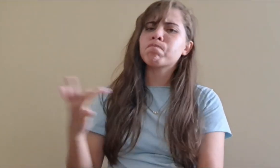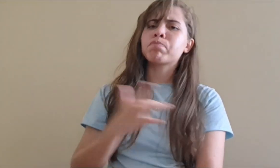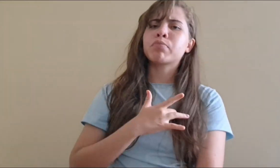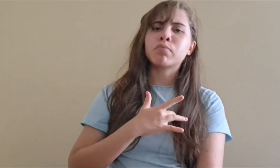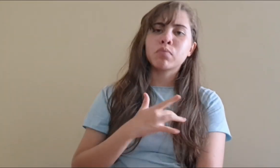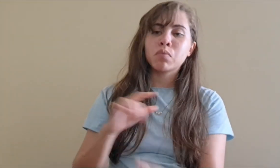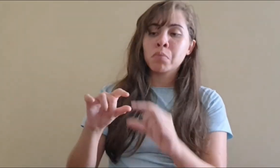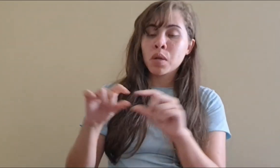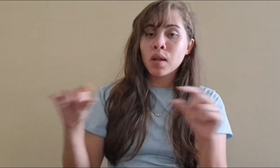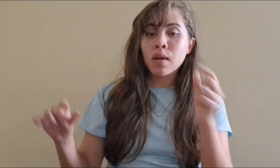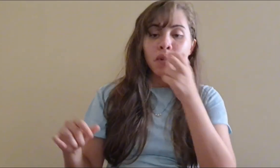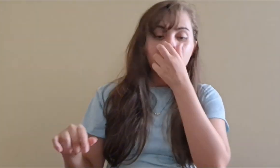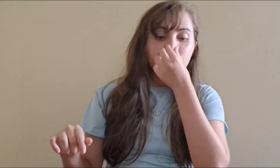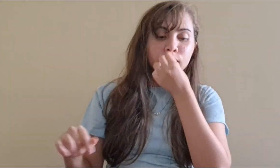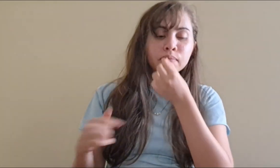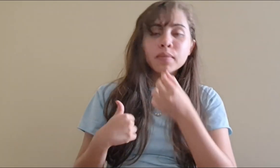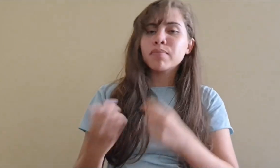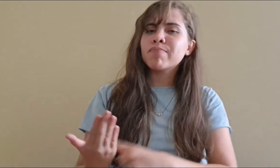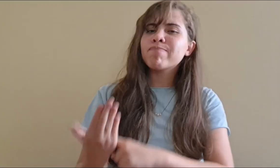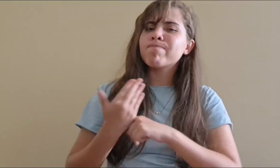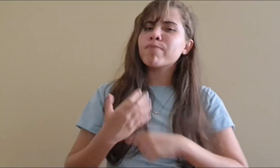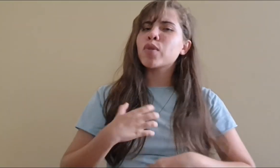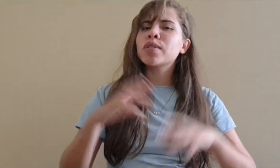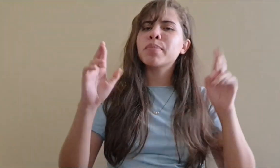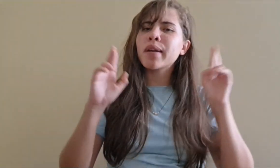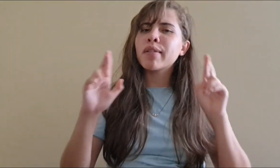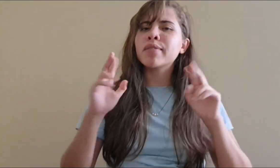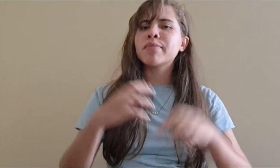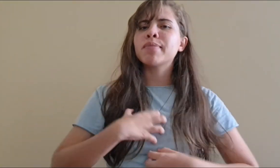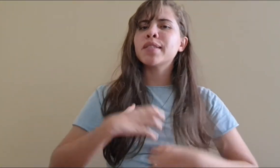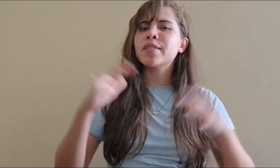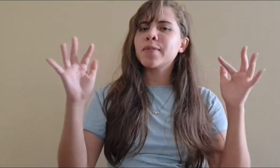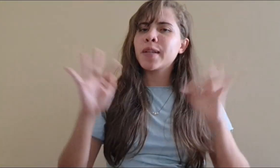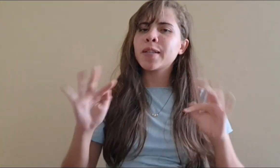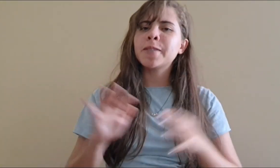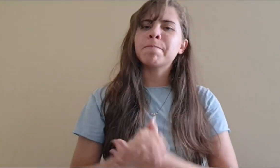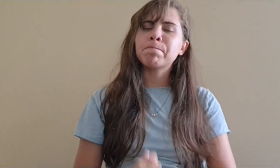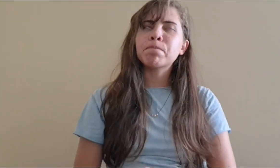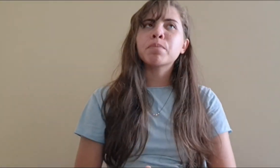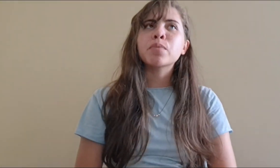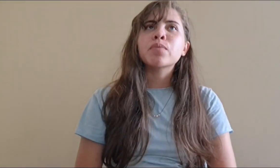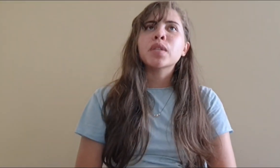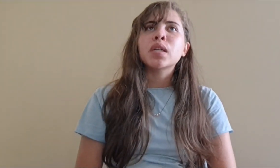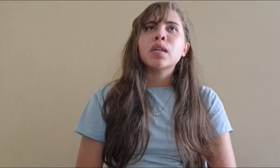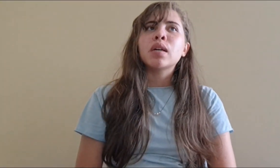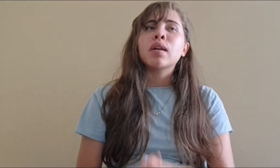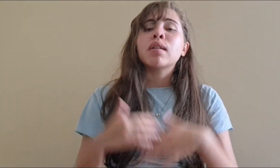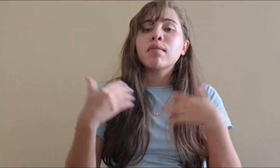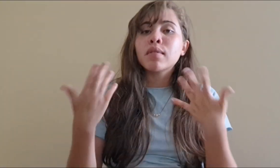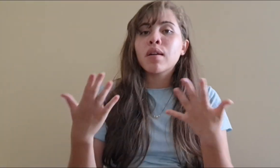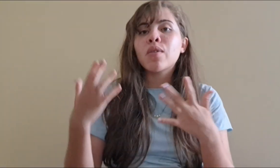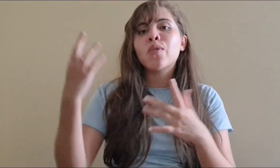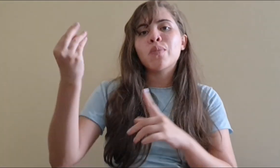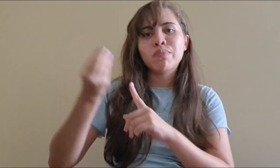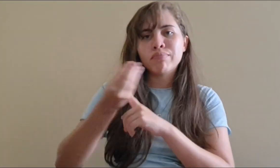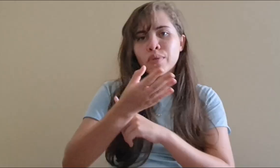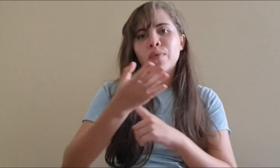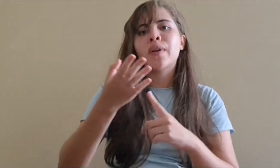semana, um tempo atrás. E as palavras que eu li, elas me deram esperança novamente na